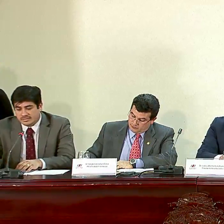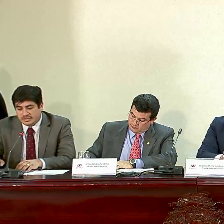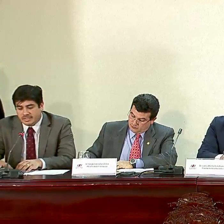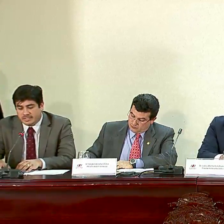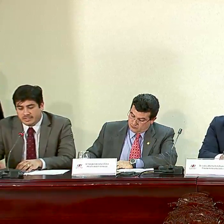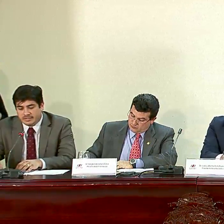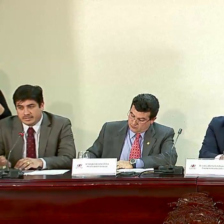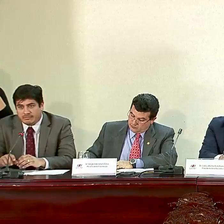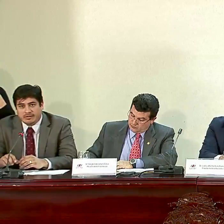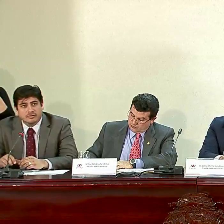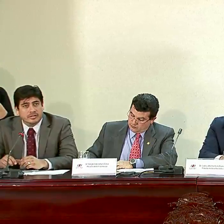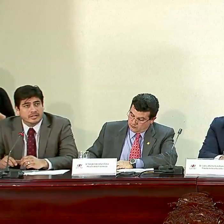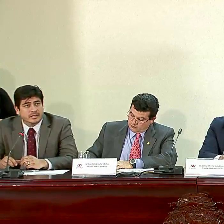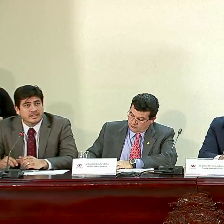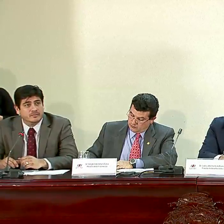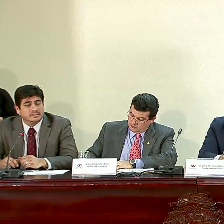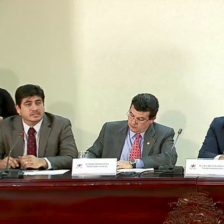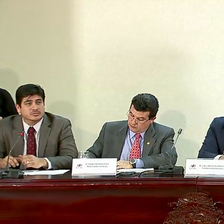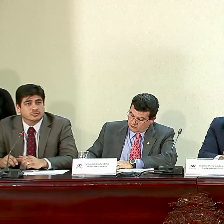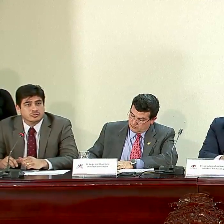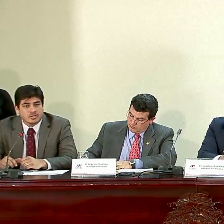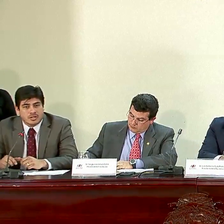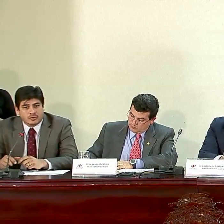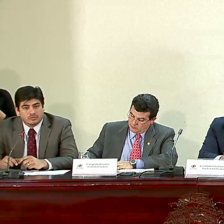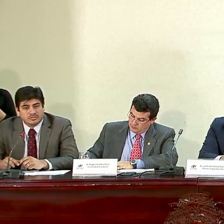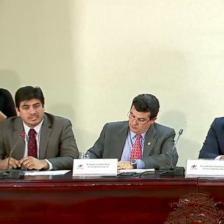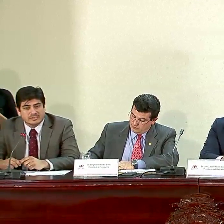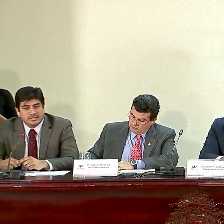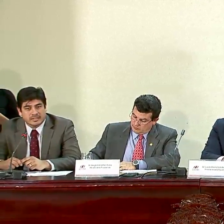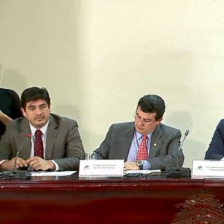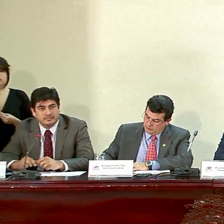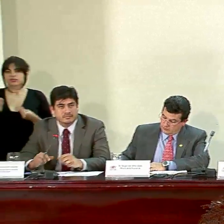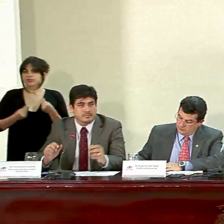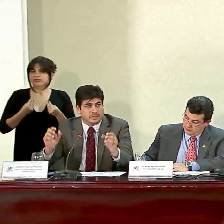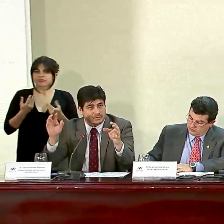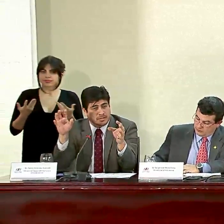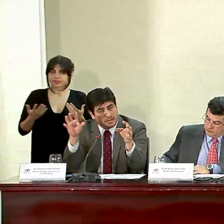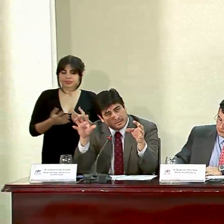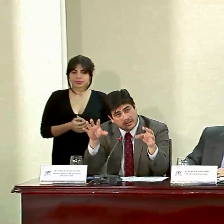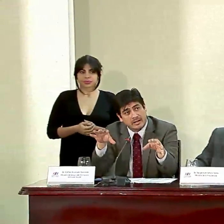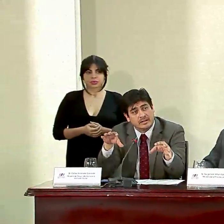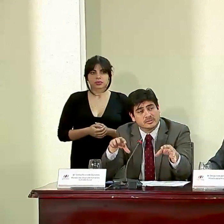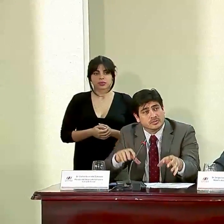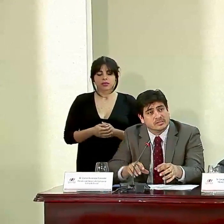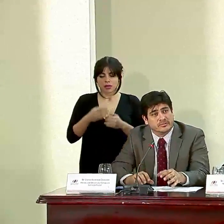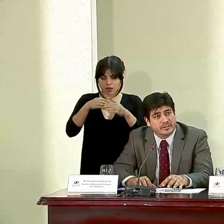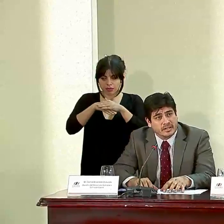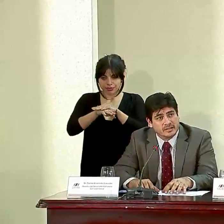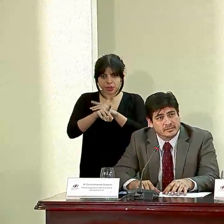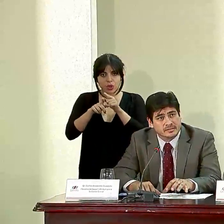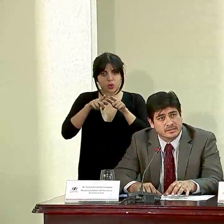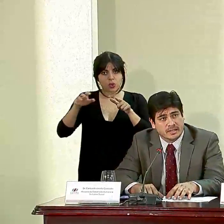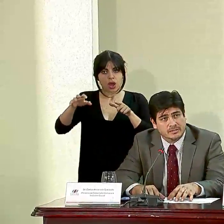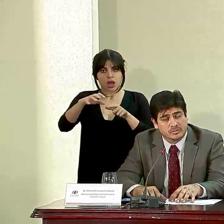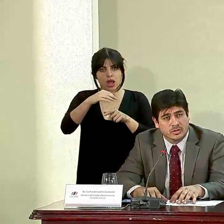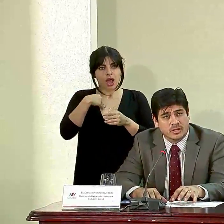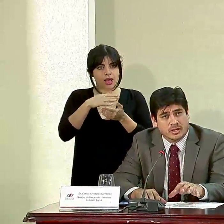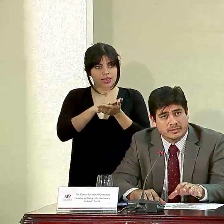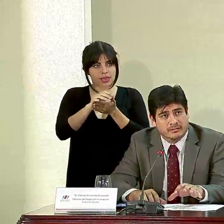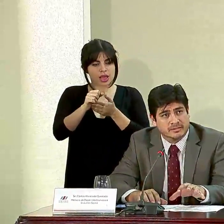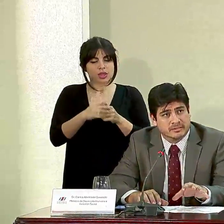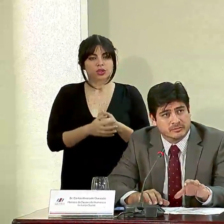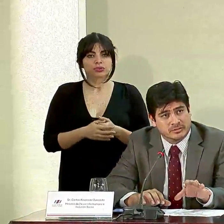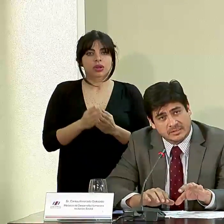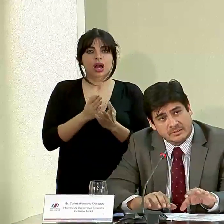Muchas gracias. El trabajo del IMAS en esto consiste en entrar en las zonas afectadas, en este caso